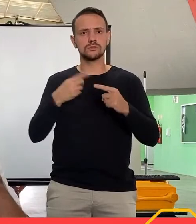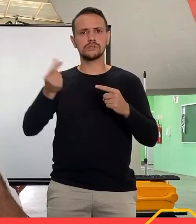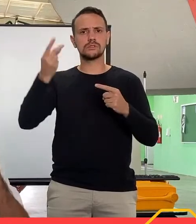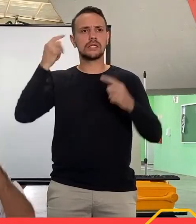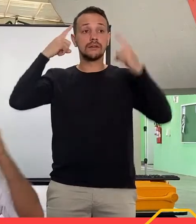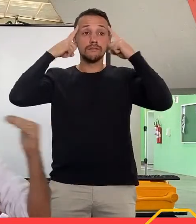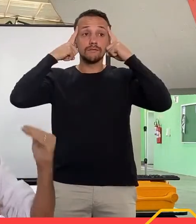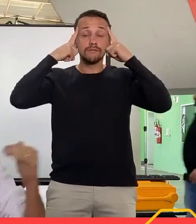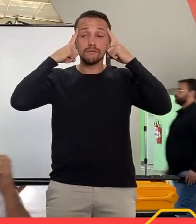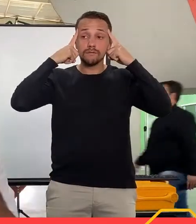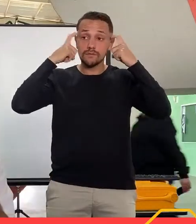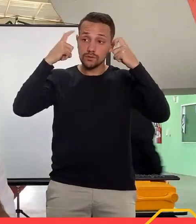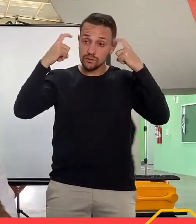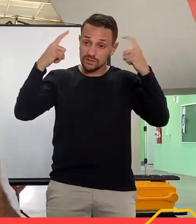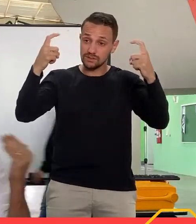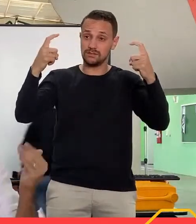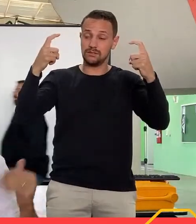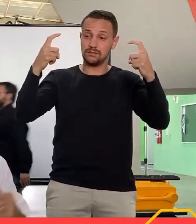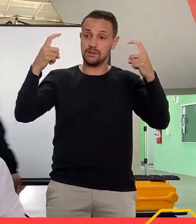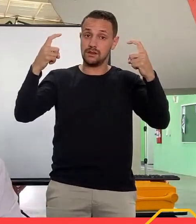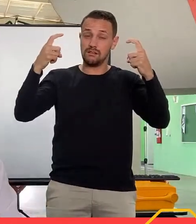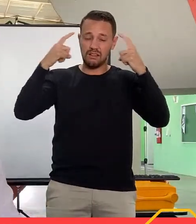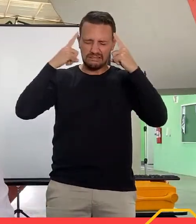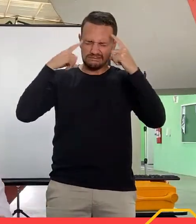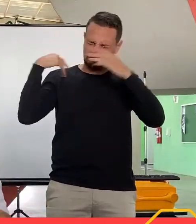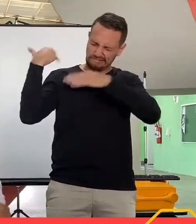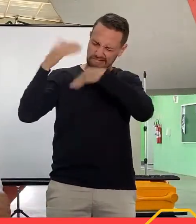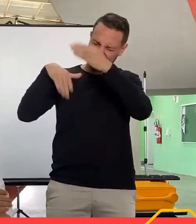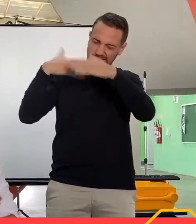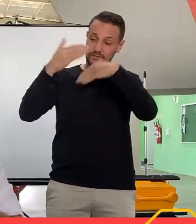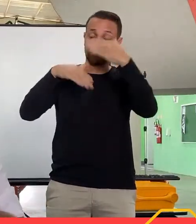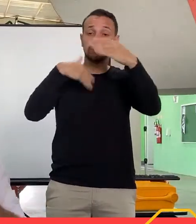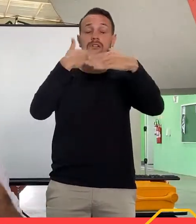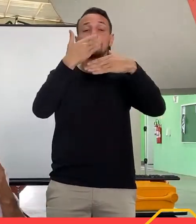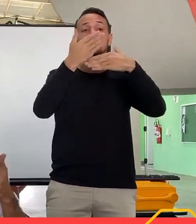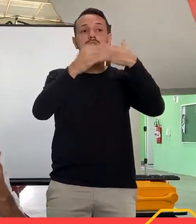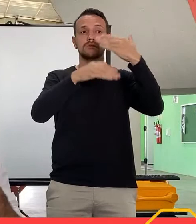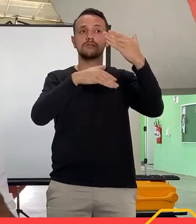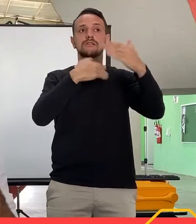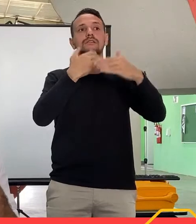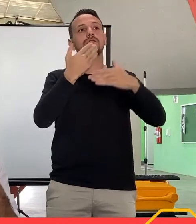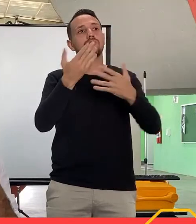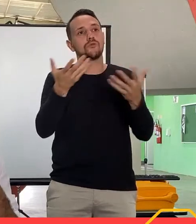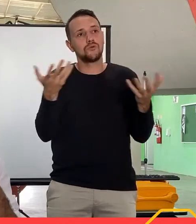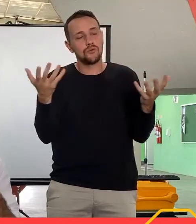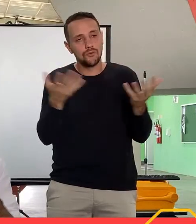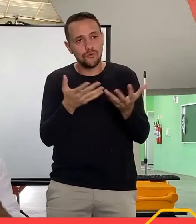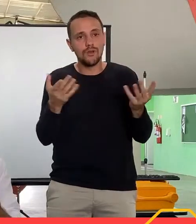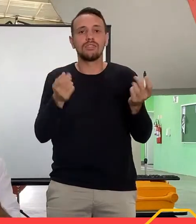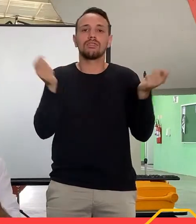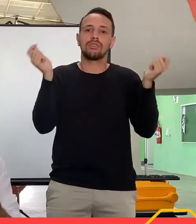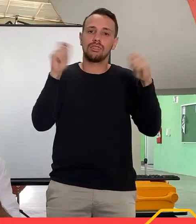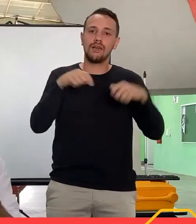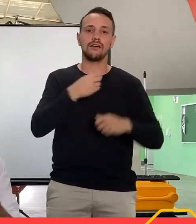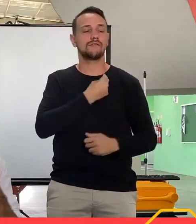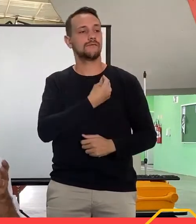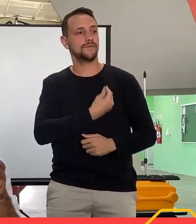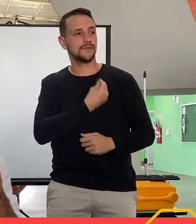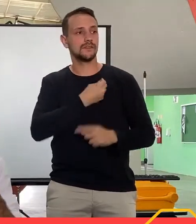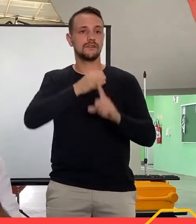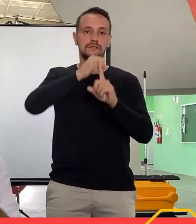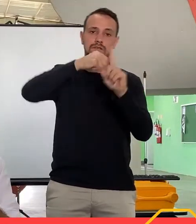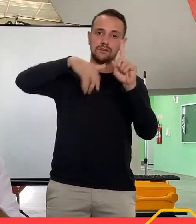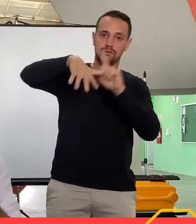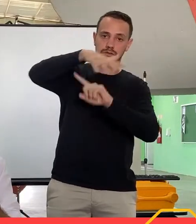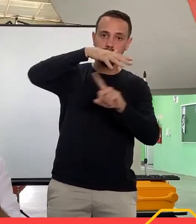violência até a gente chegar a um padrão, né, que deveria nos permitir viver em